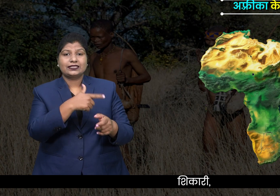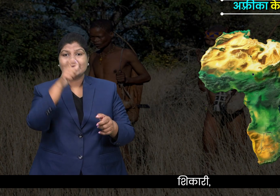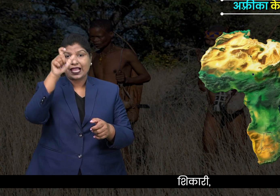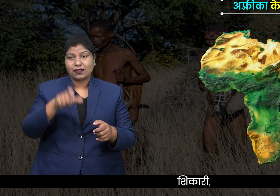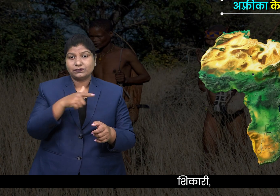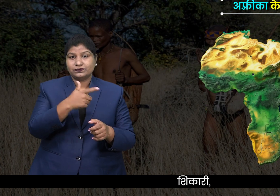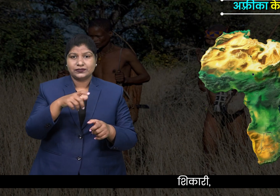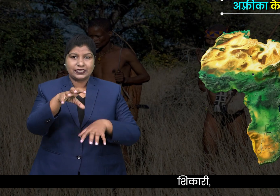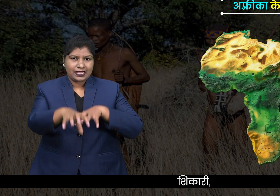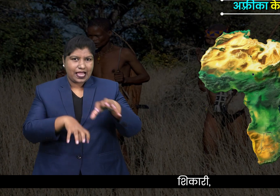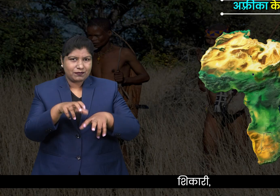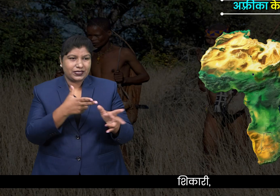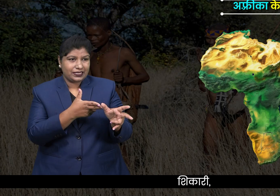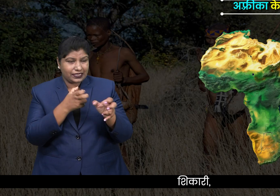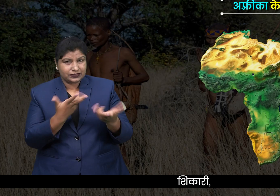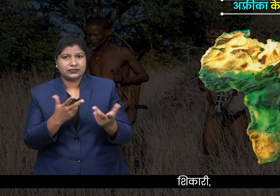शिकारी,